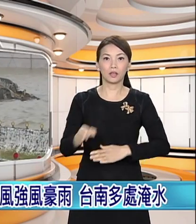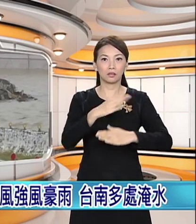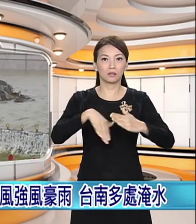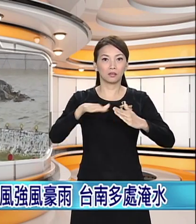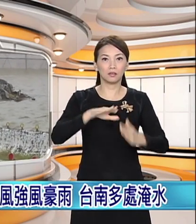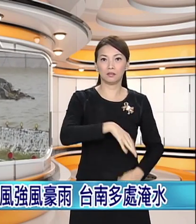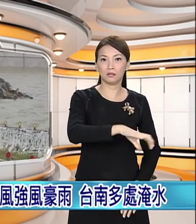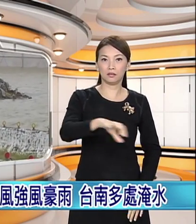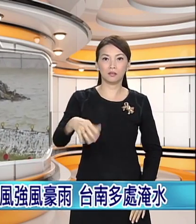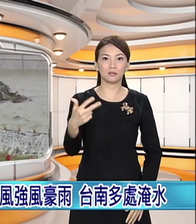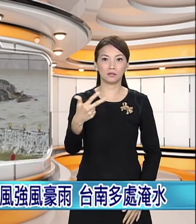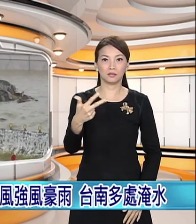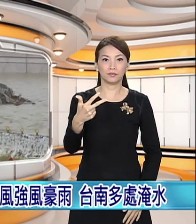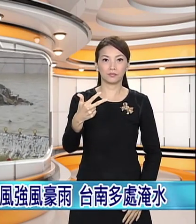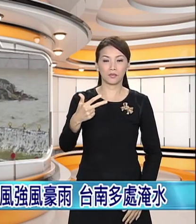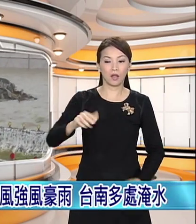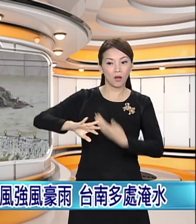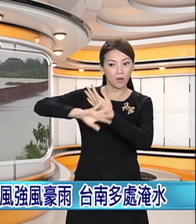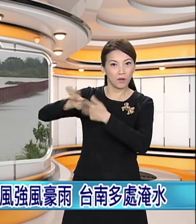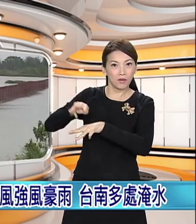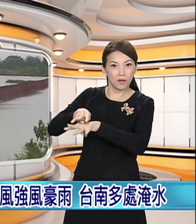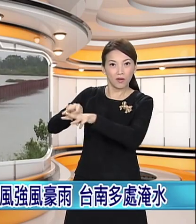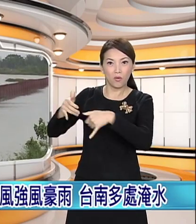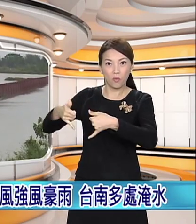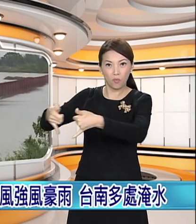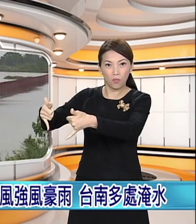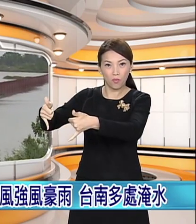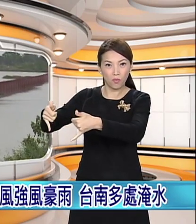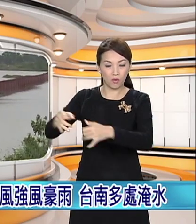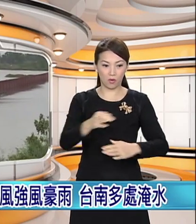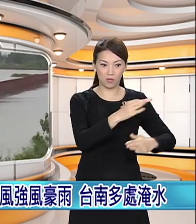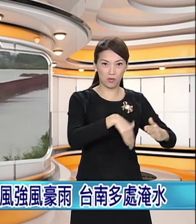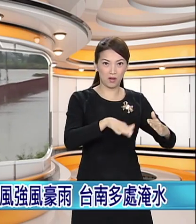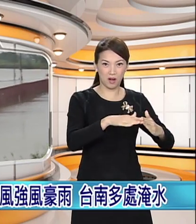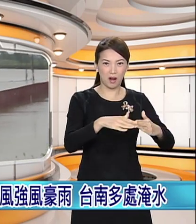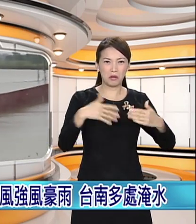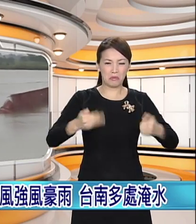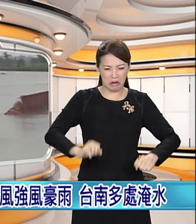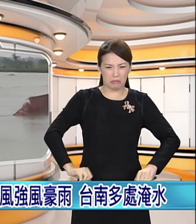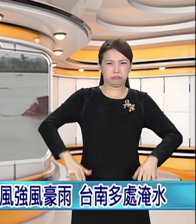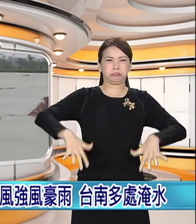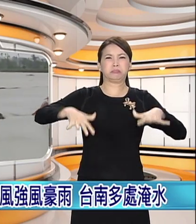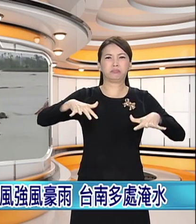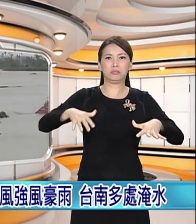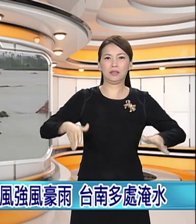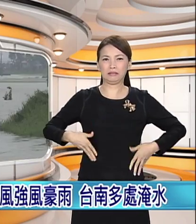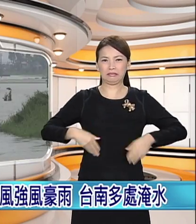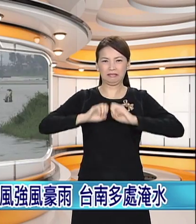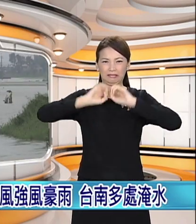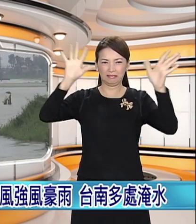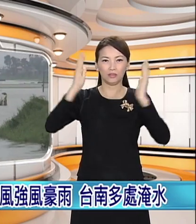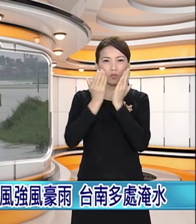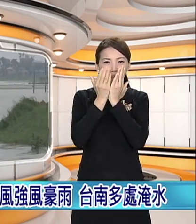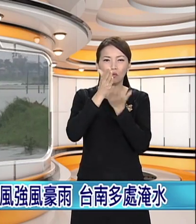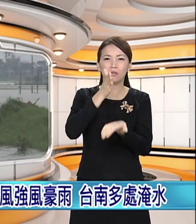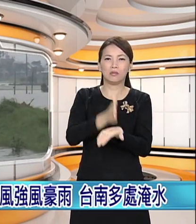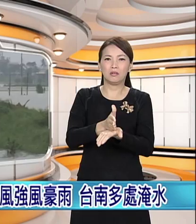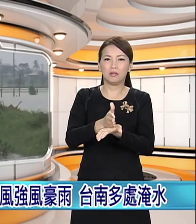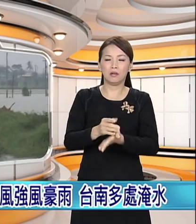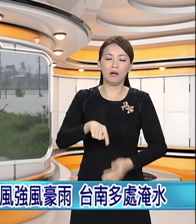水，或者是校园里头淹水而紧急停课。这场风灾让不少人是叫